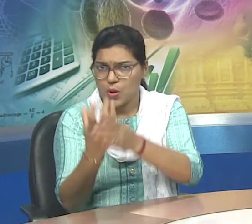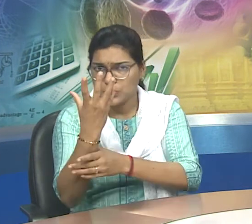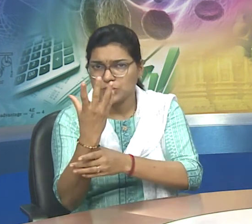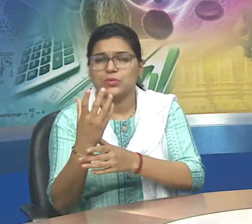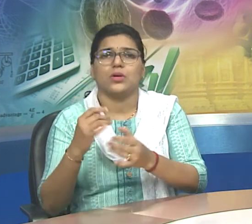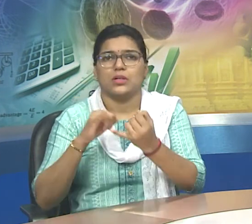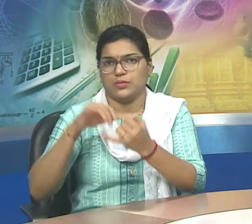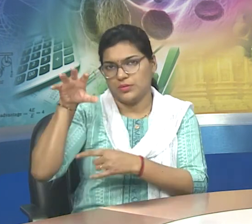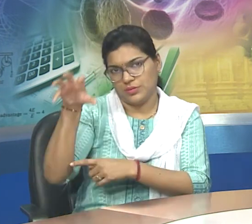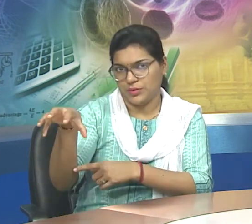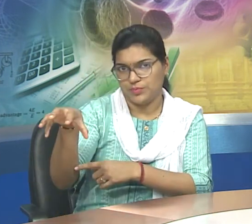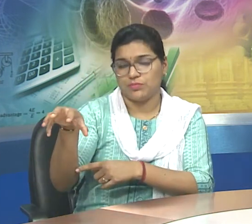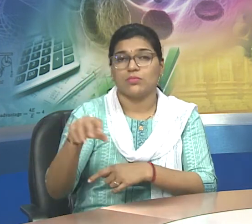खाली स्थान अर्थात फिल इन द ब्लैंक,